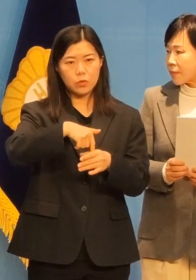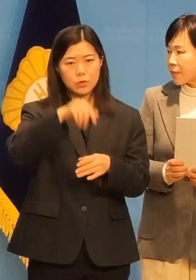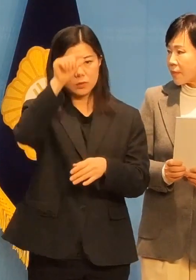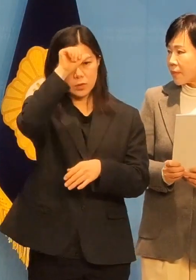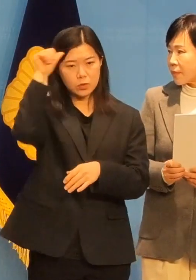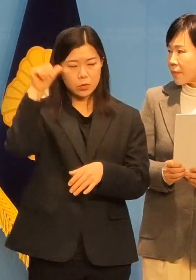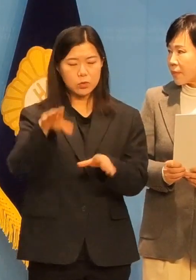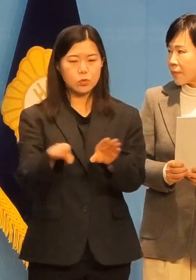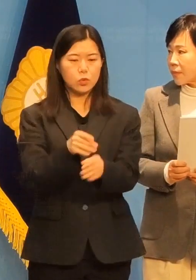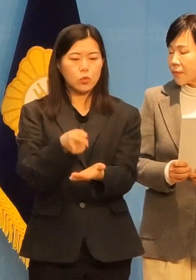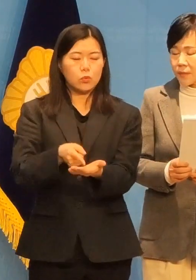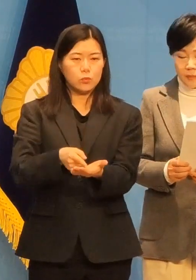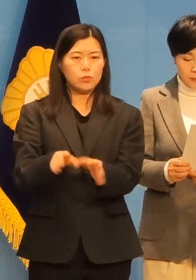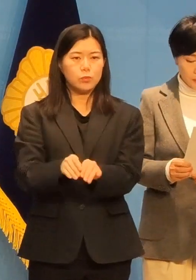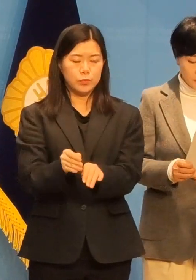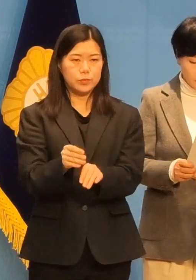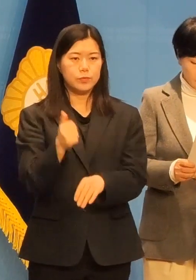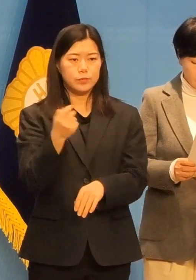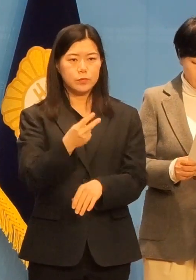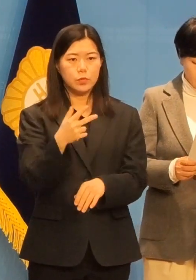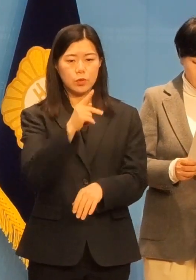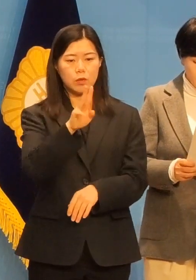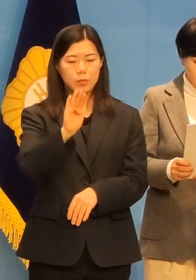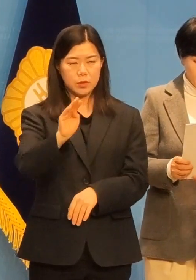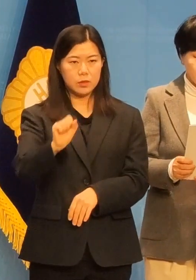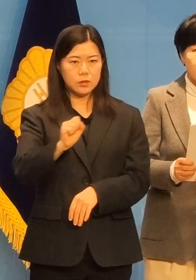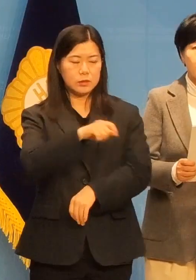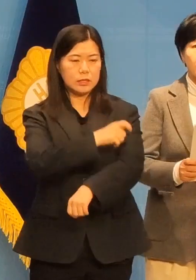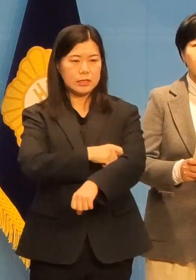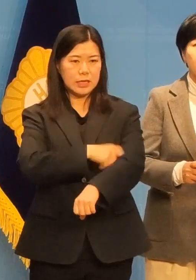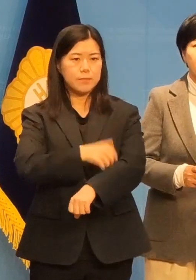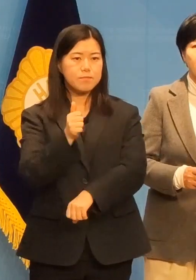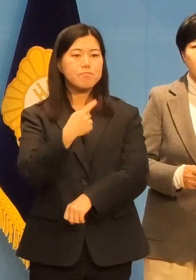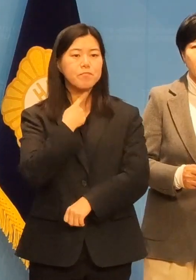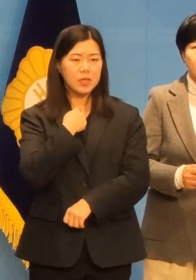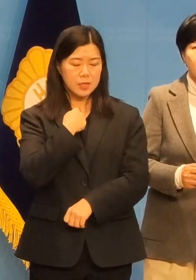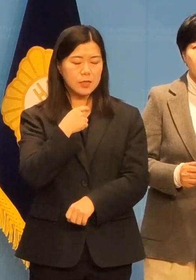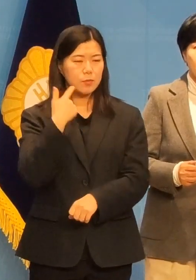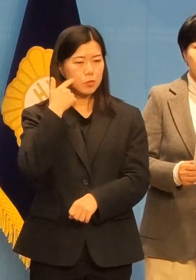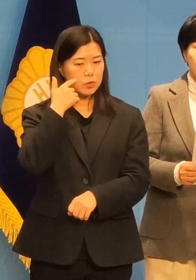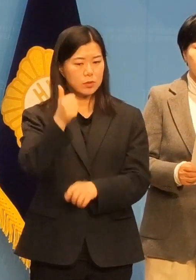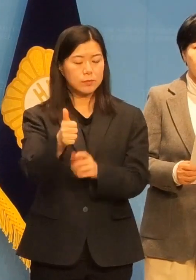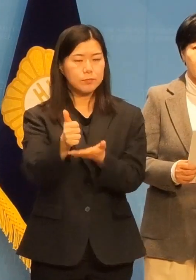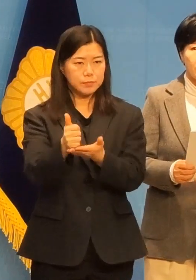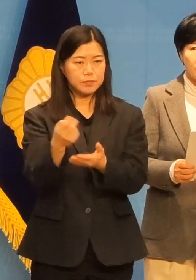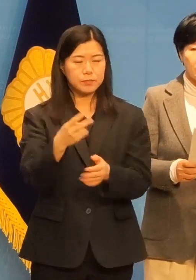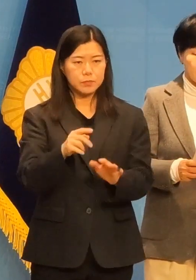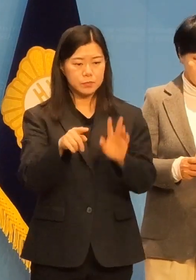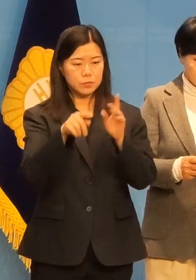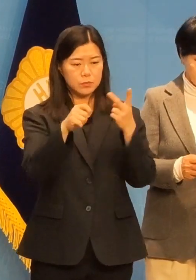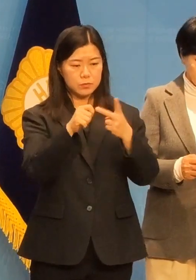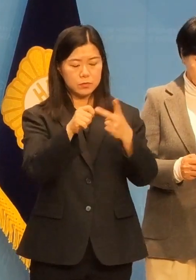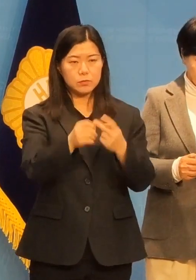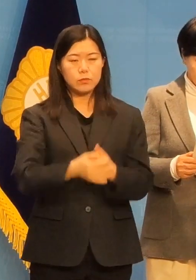한국기독장로회 총무였었고 KBS 이사장을 역임하신 김상근 목사님, 그 두 번째 낭독은